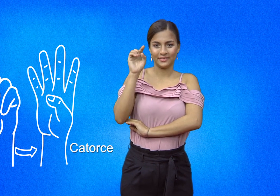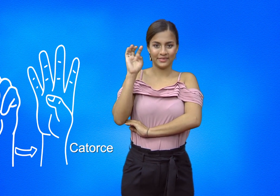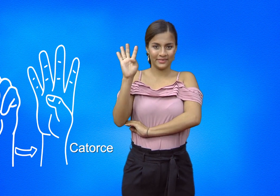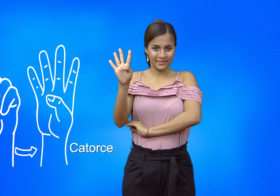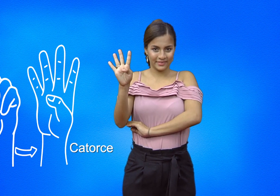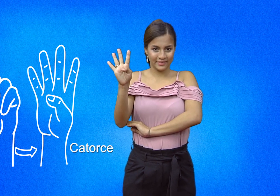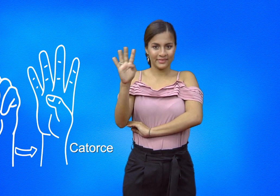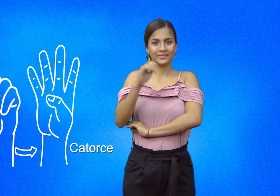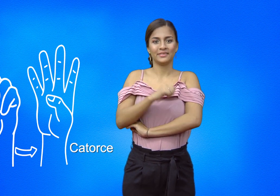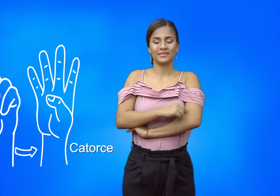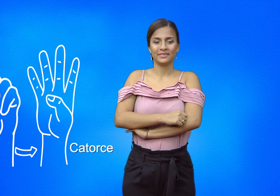14